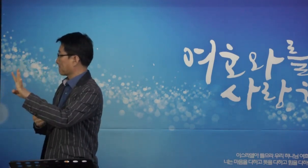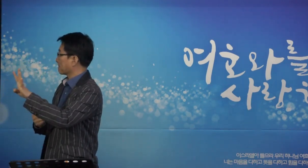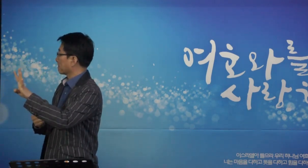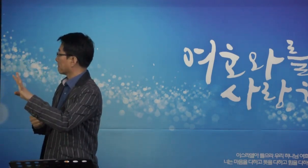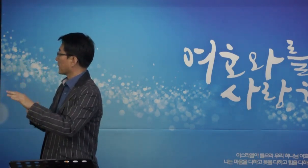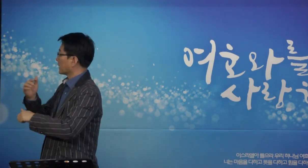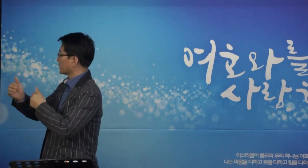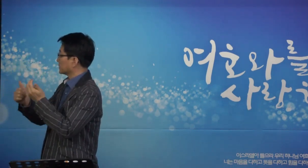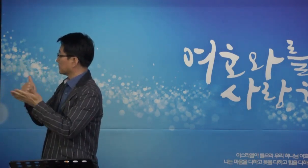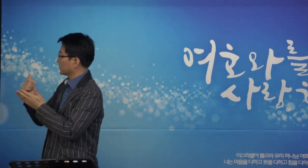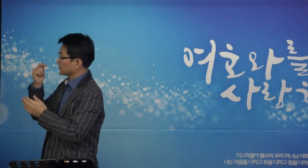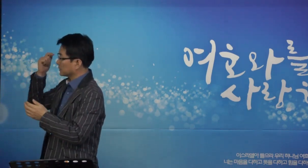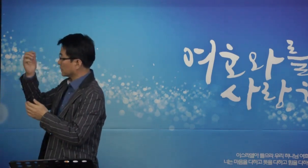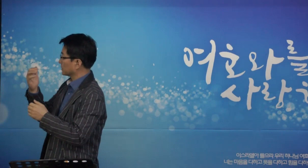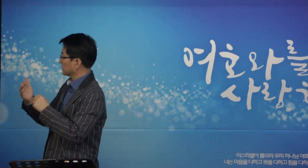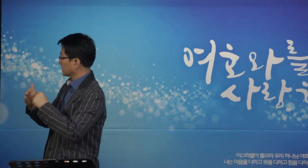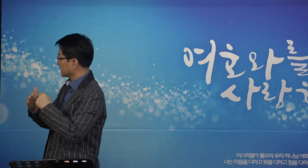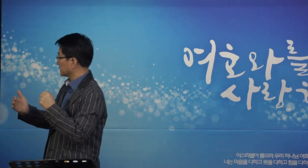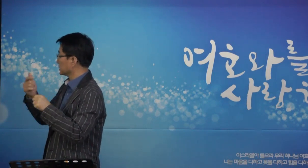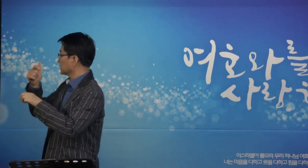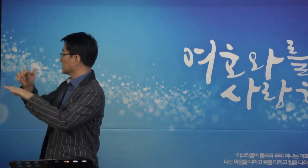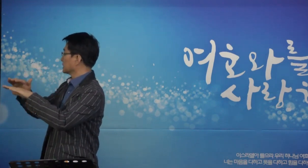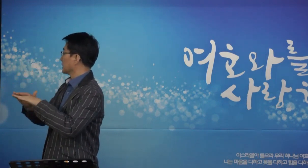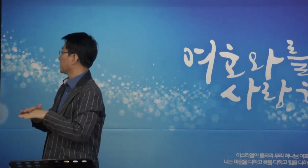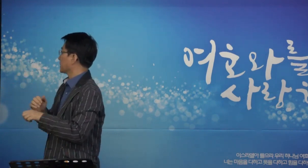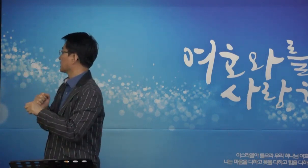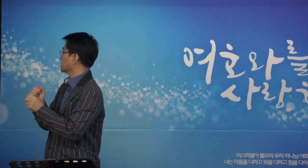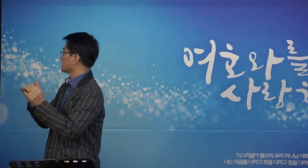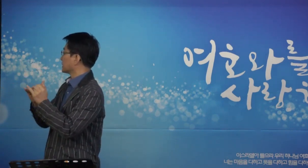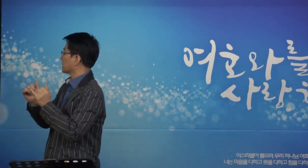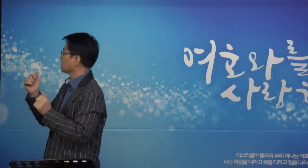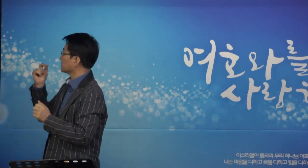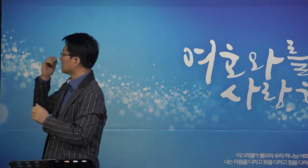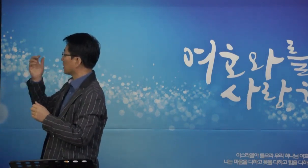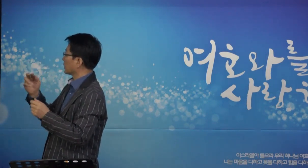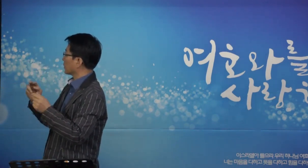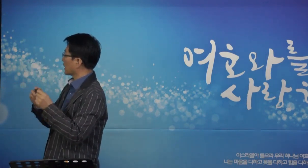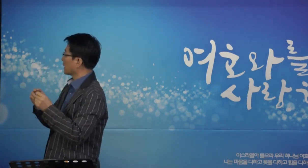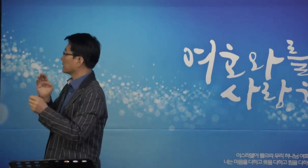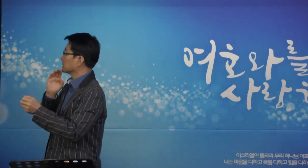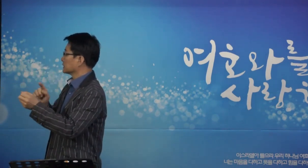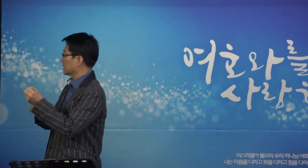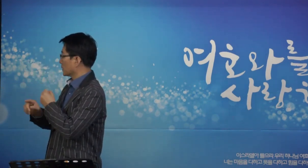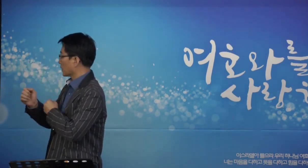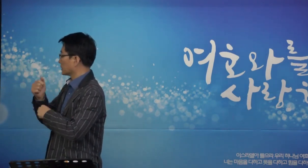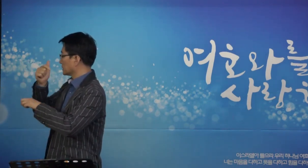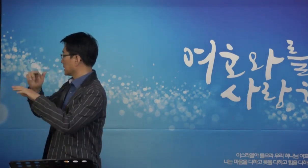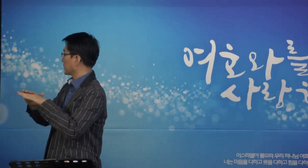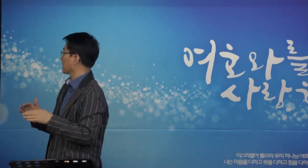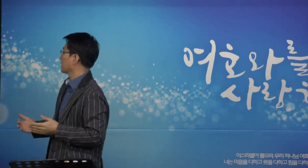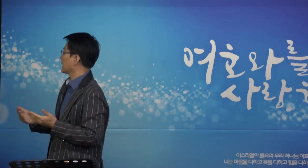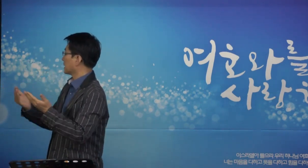찾으시느니라. 하나님은 영이시니 예배하는 자가 영과 진리로